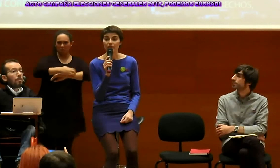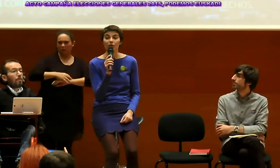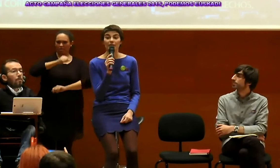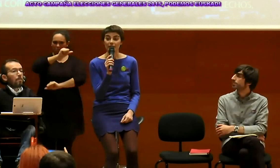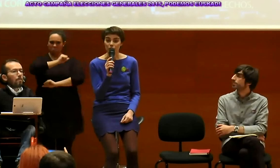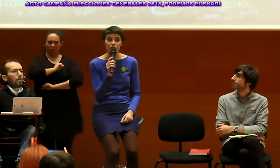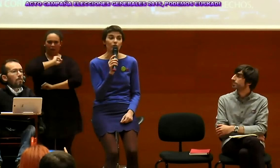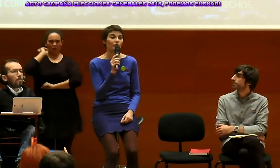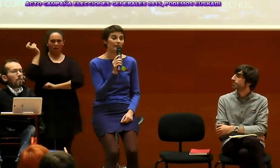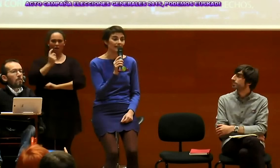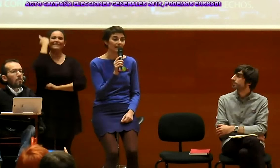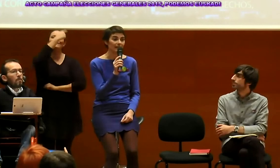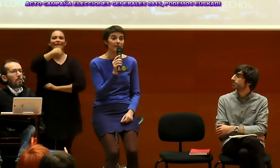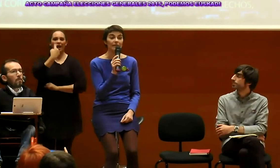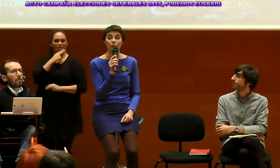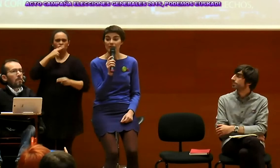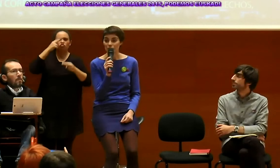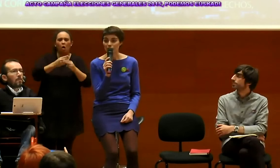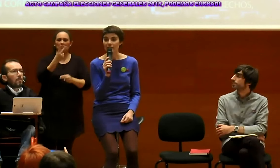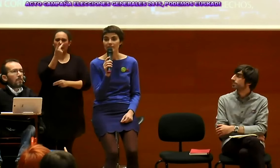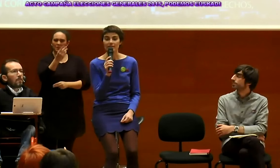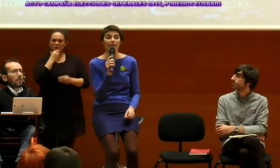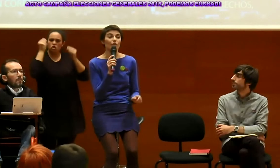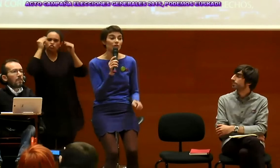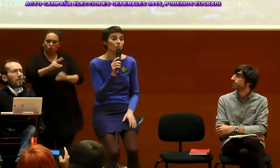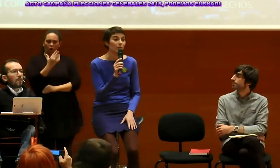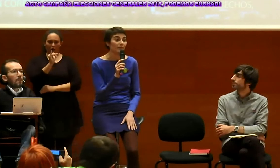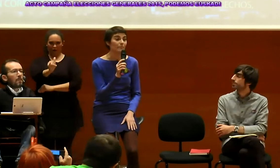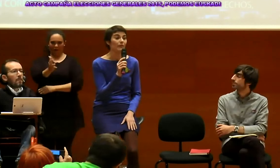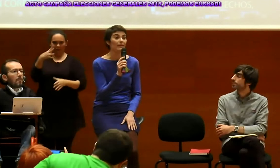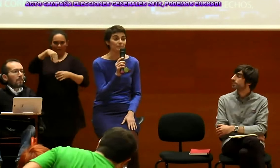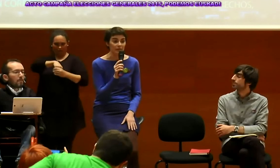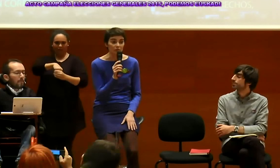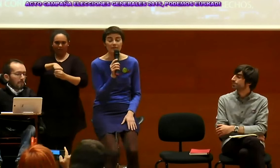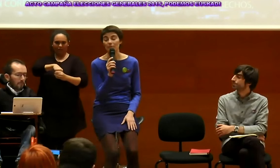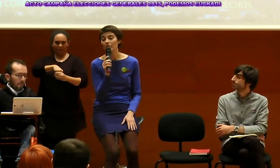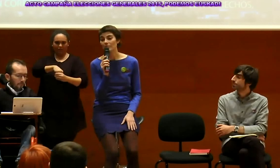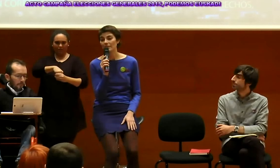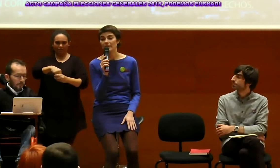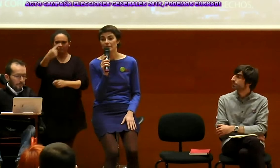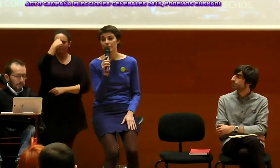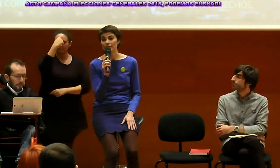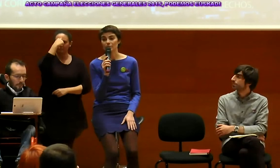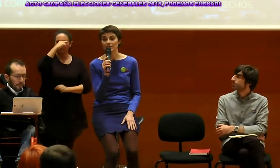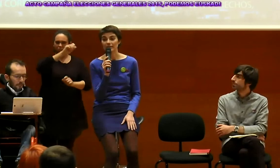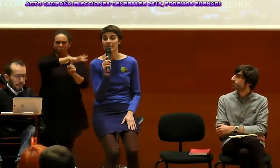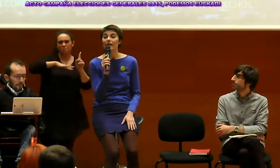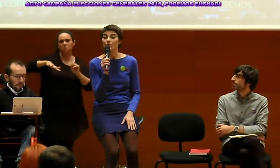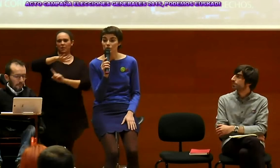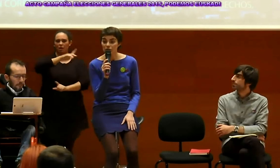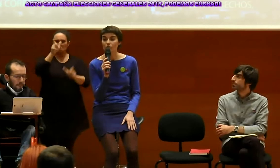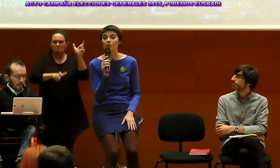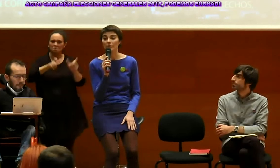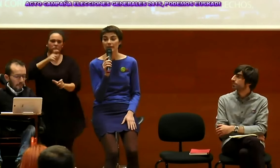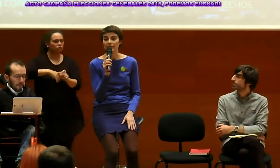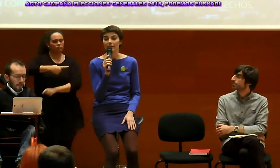desempleo, tienen rostro, tienen cara, tienen una historia detrás. No se nos va a olvidar poner a las personas y al medio ambiente en el centro de las políticas. No